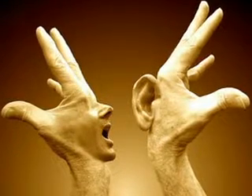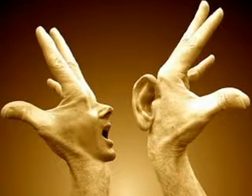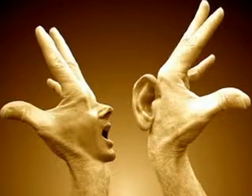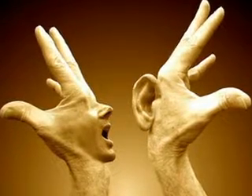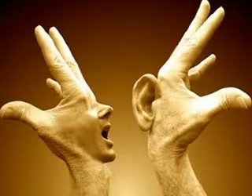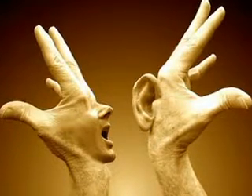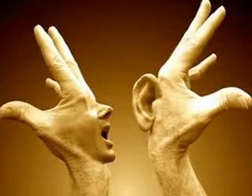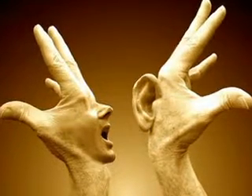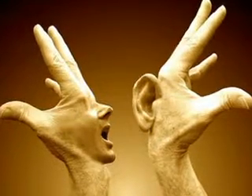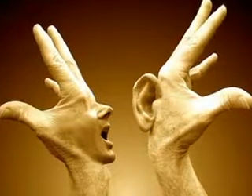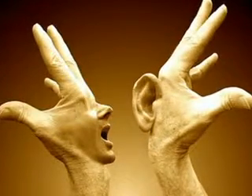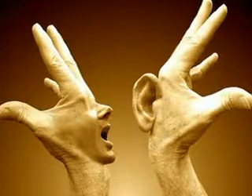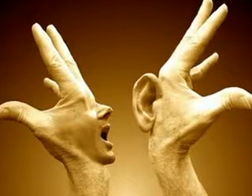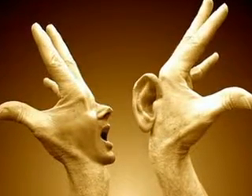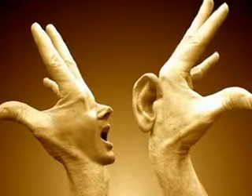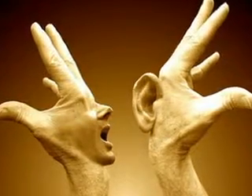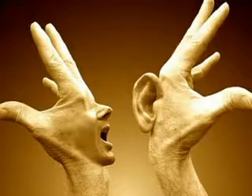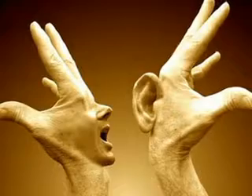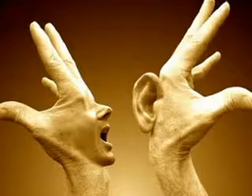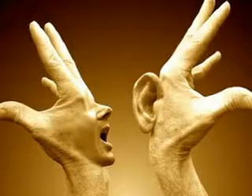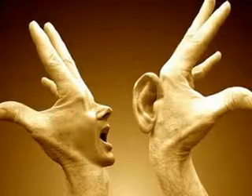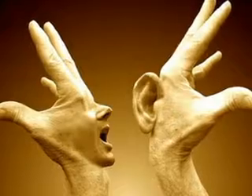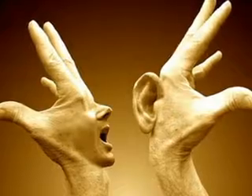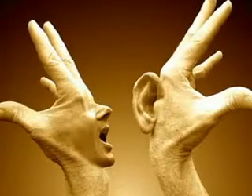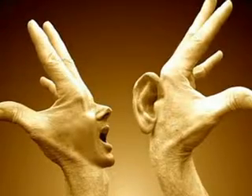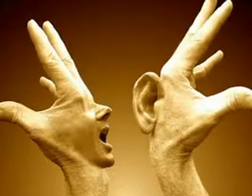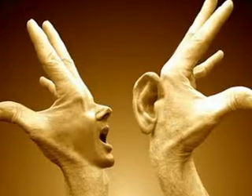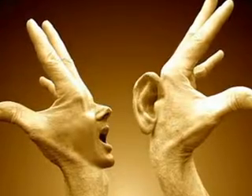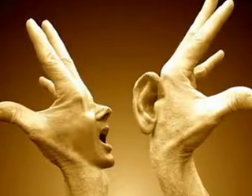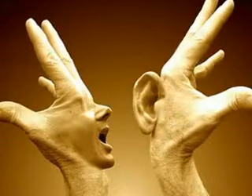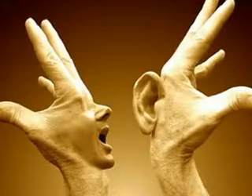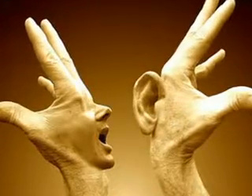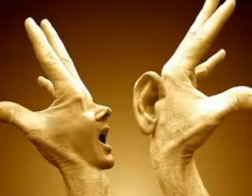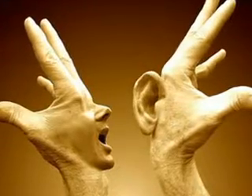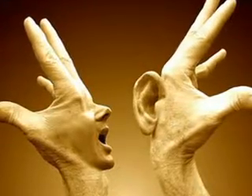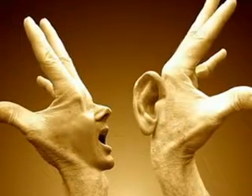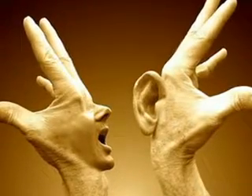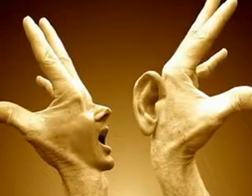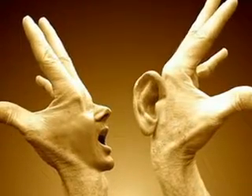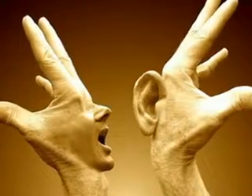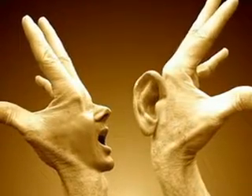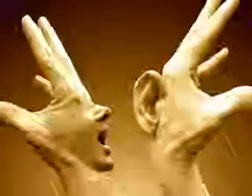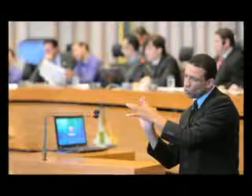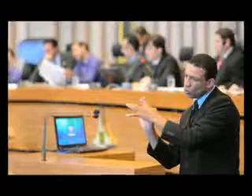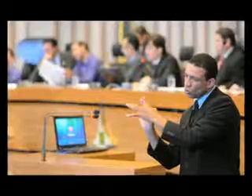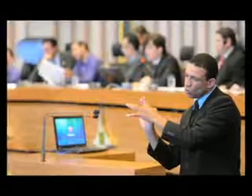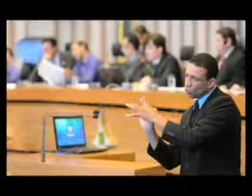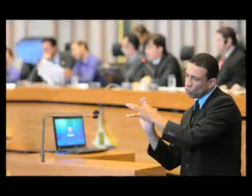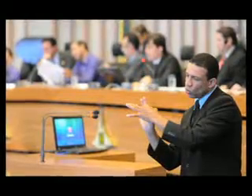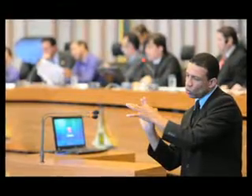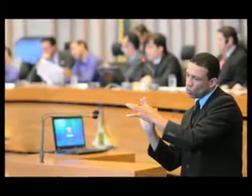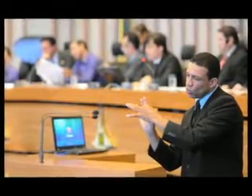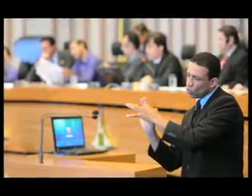compõem a unidade básica desta língua. Assim, a Libras se apresenta como um sistema linguístico de transmissão de